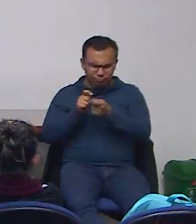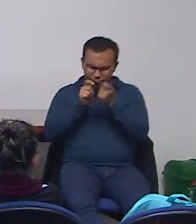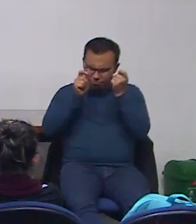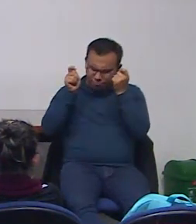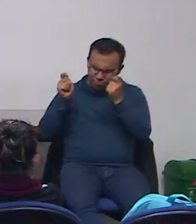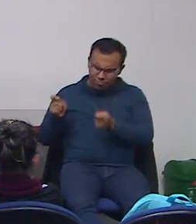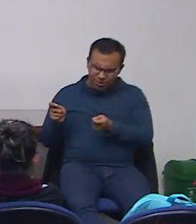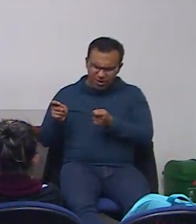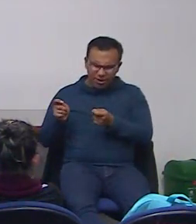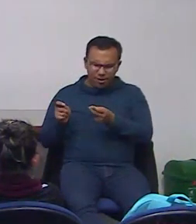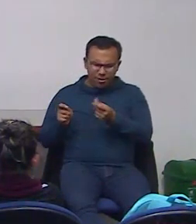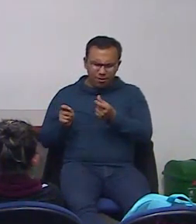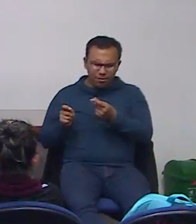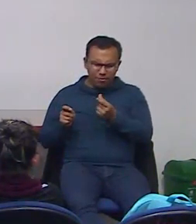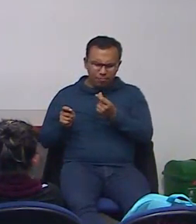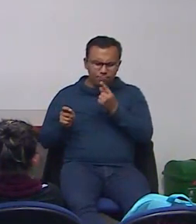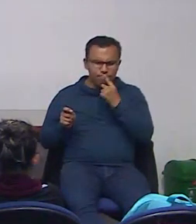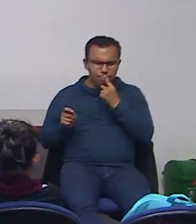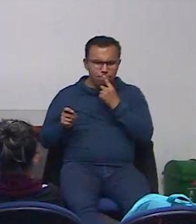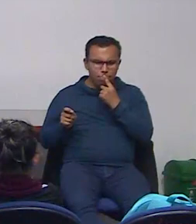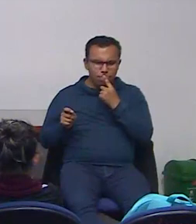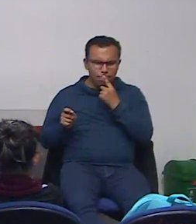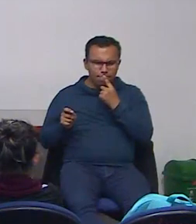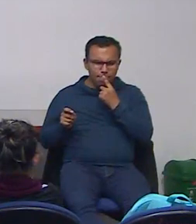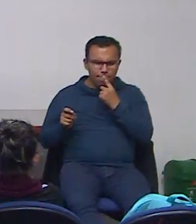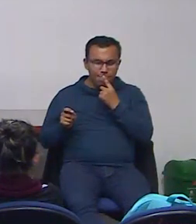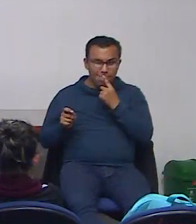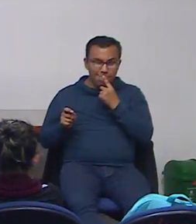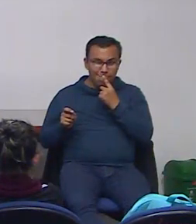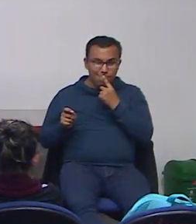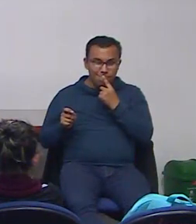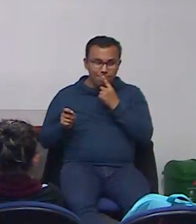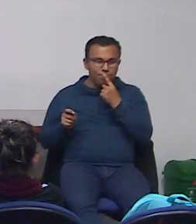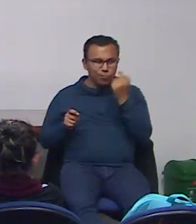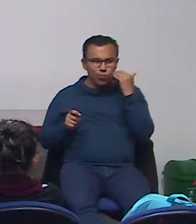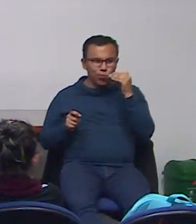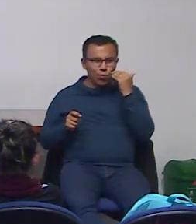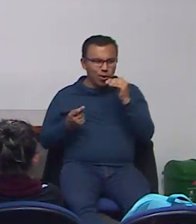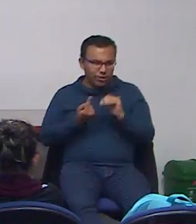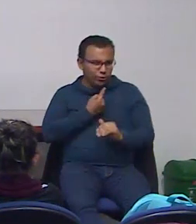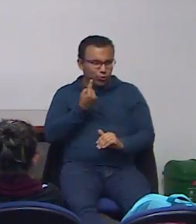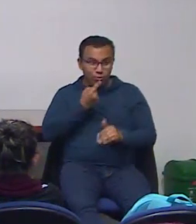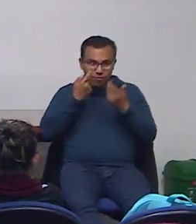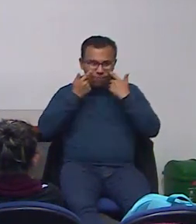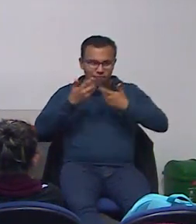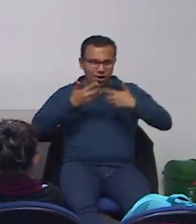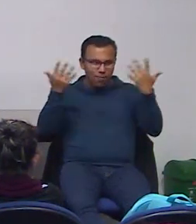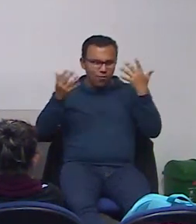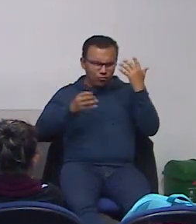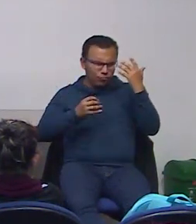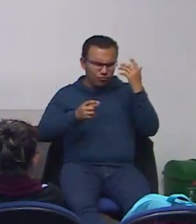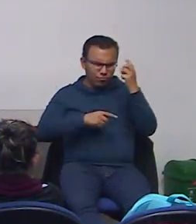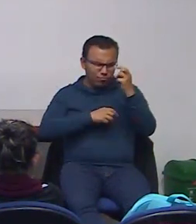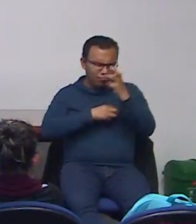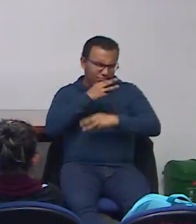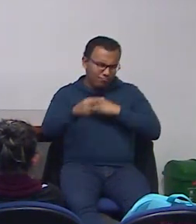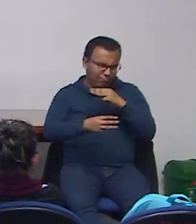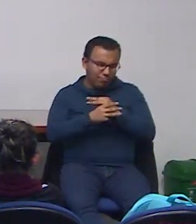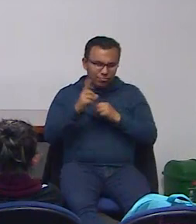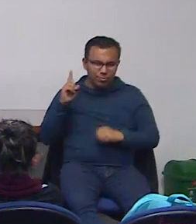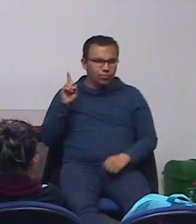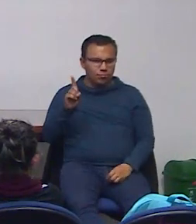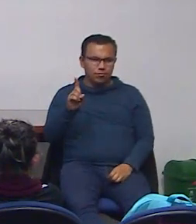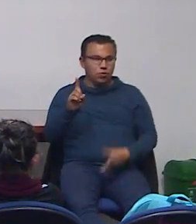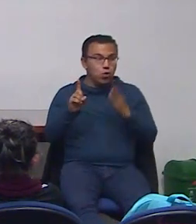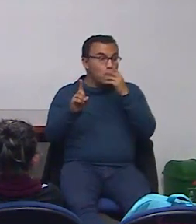cómo se cómo se dice eso como eh como mujer solista número uno del mundo algo así porque si como que